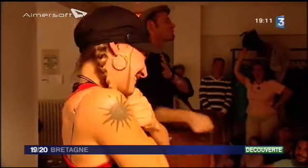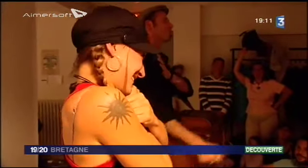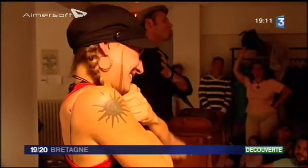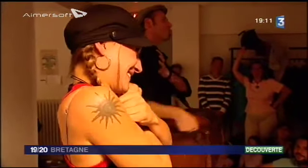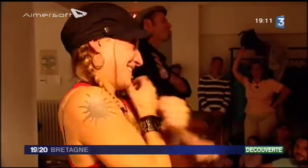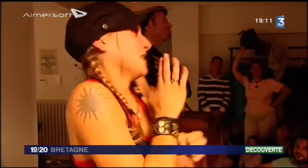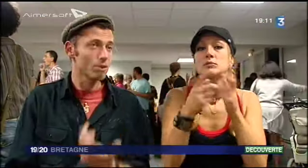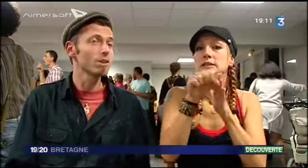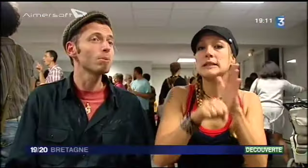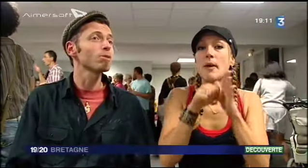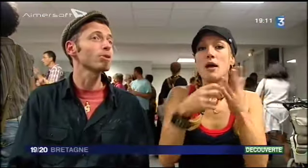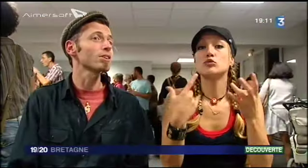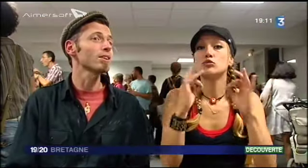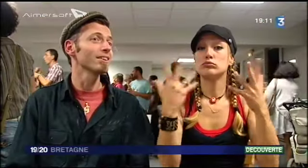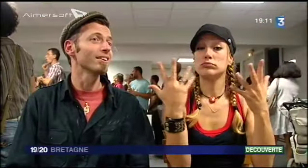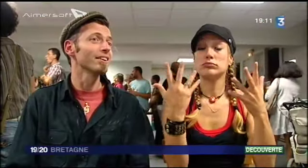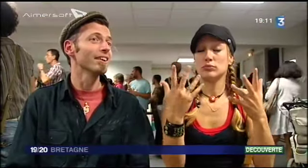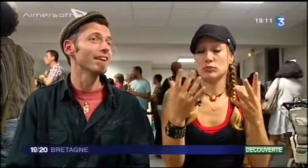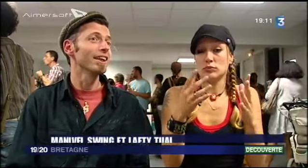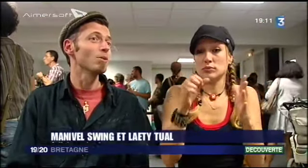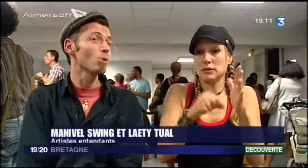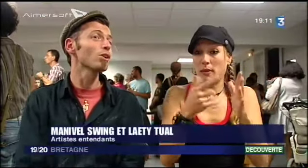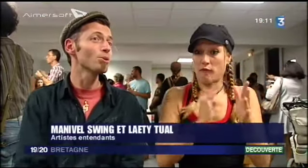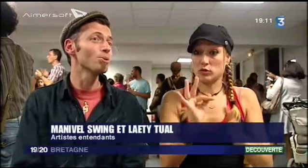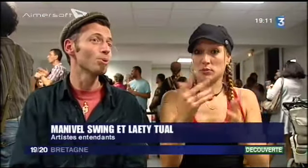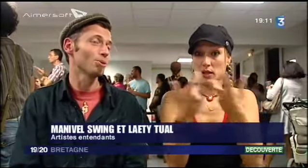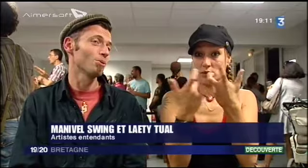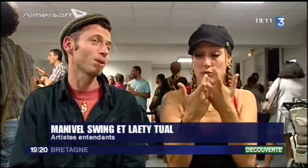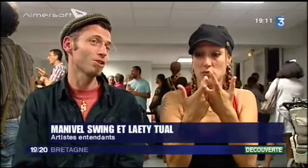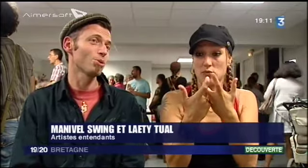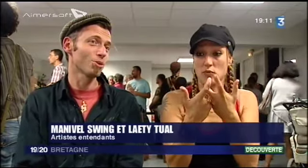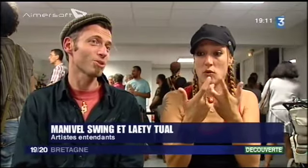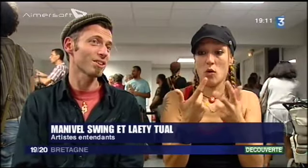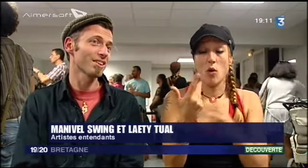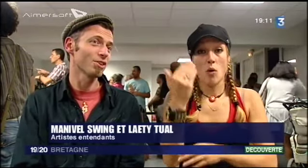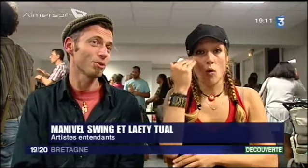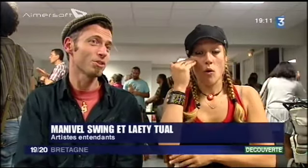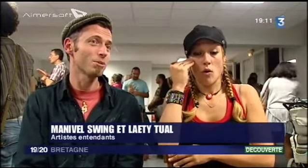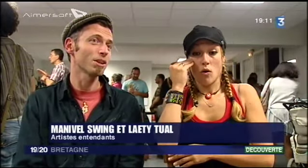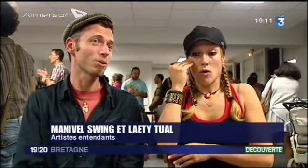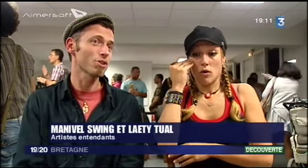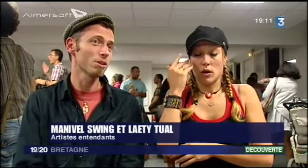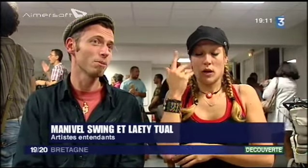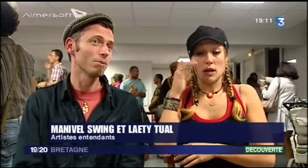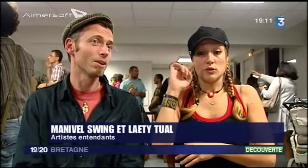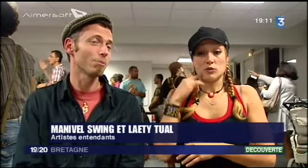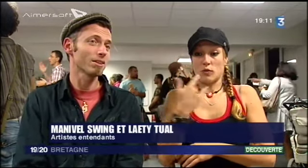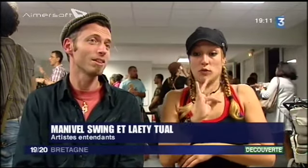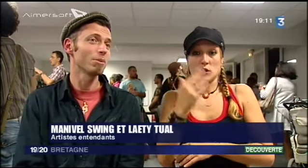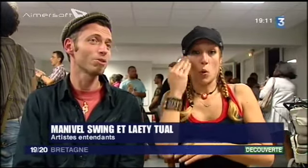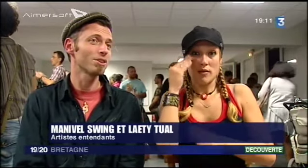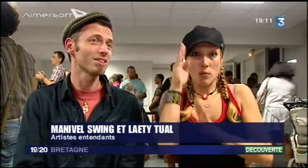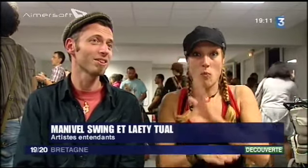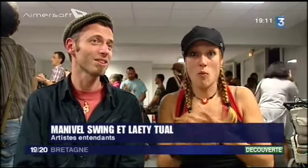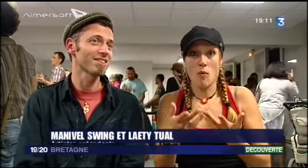réchauffé. Le cinéma français est moins connu par les sourds français que le cinéma étranger, parce qu'il n'est pas sous-titré dans les